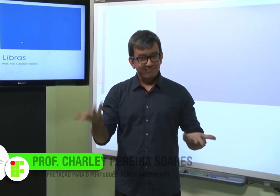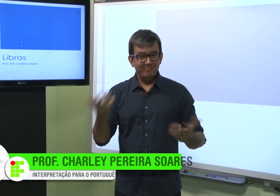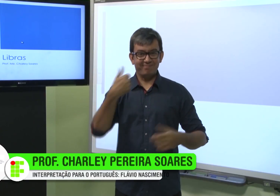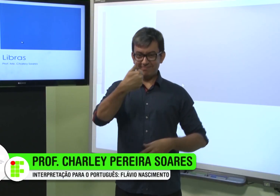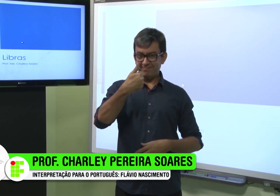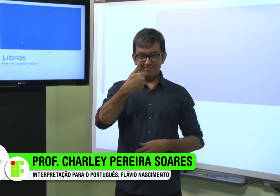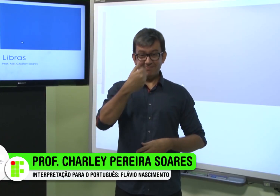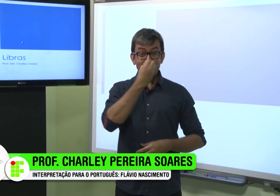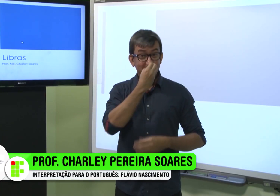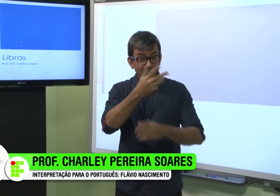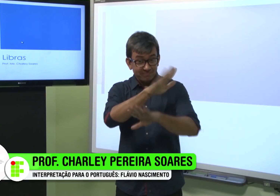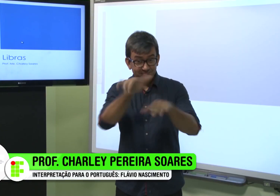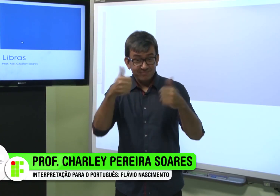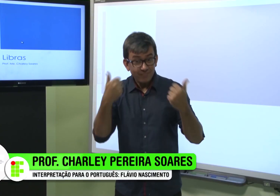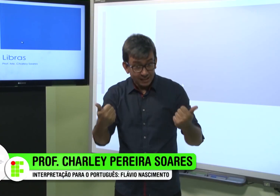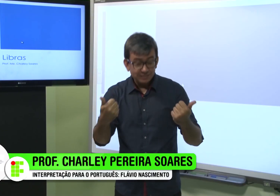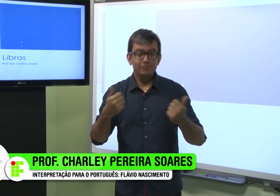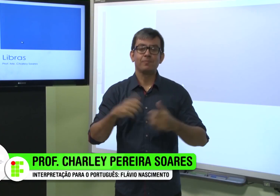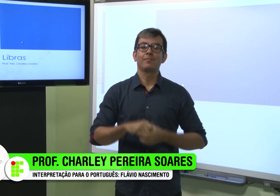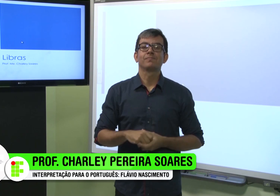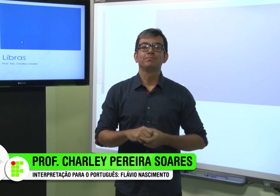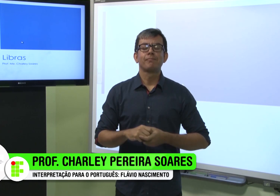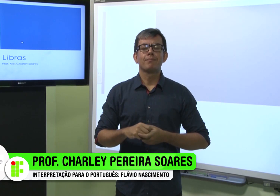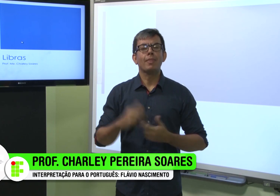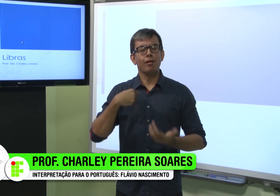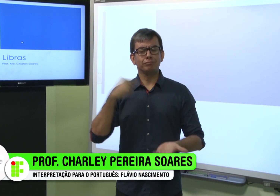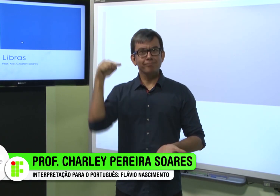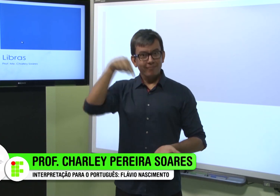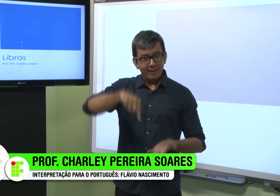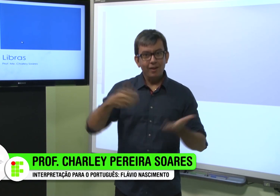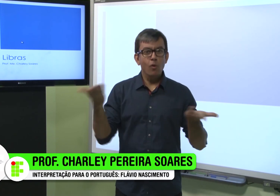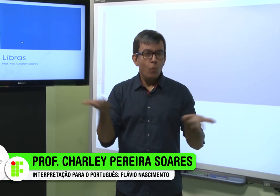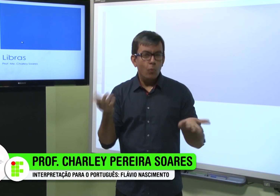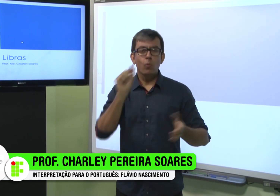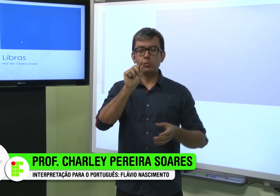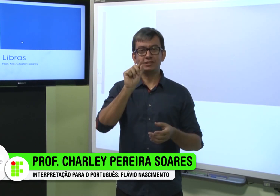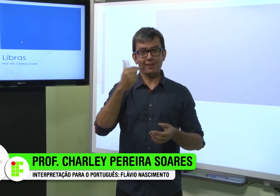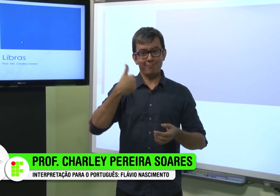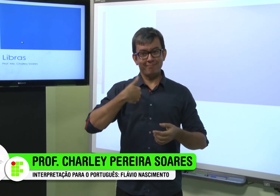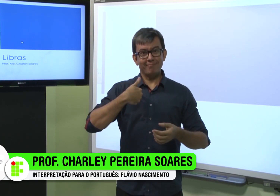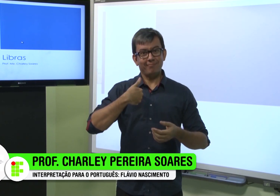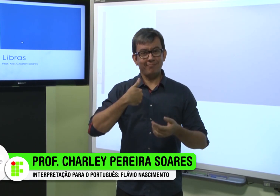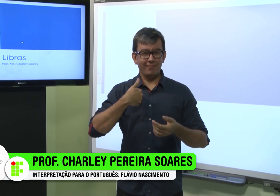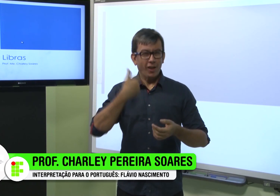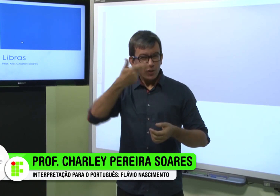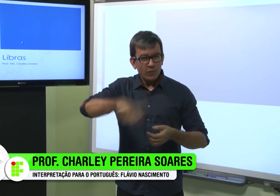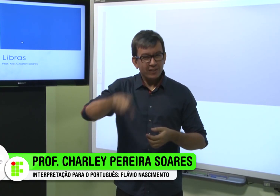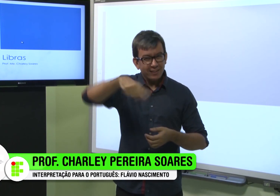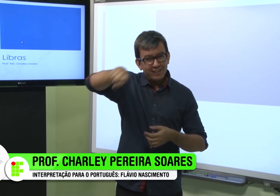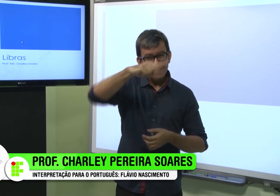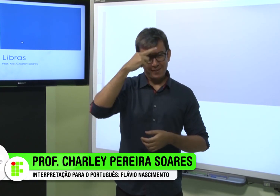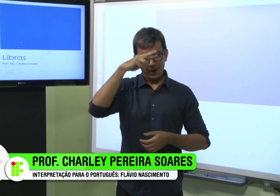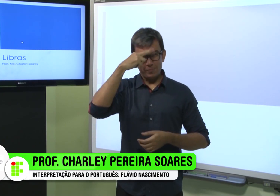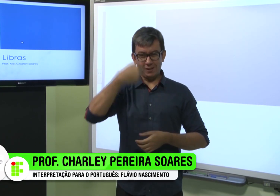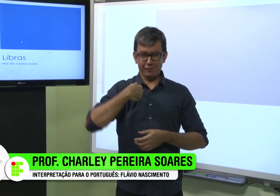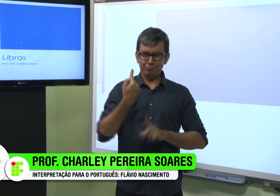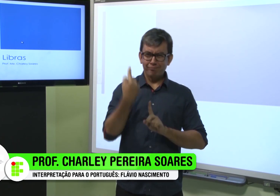Oi, tudo bem com vocês? Hoje eu estou aqui novamente.